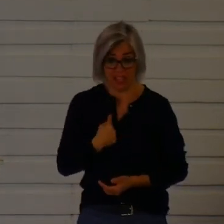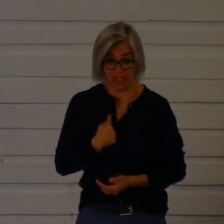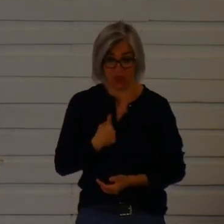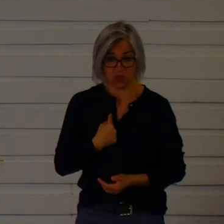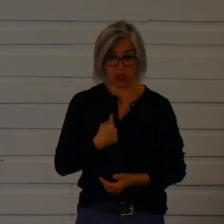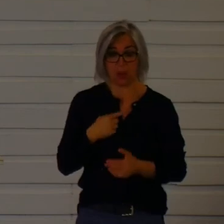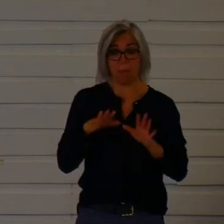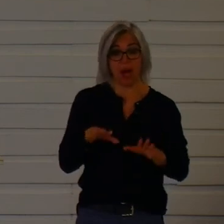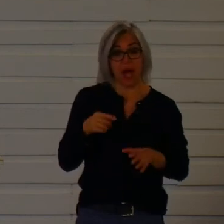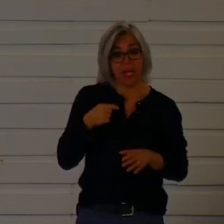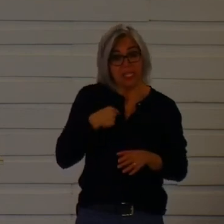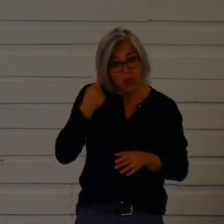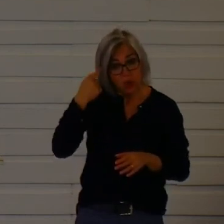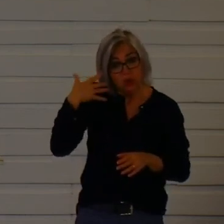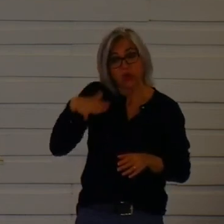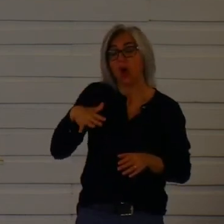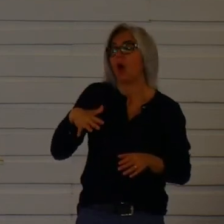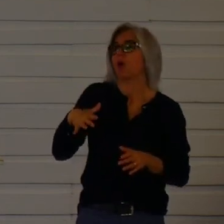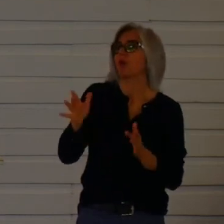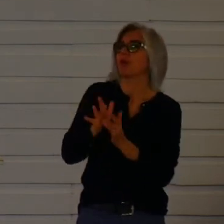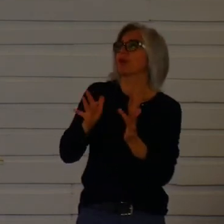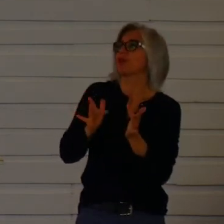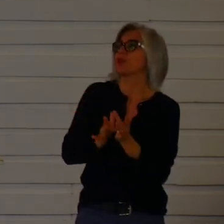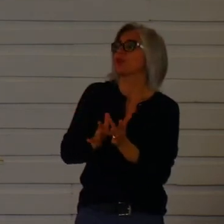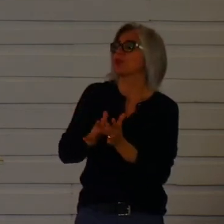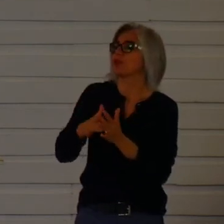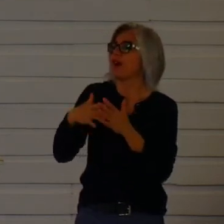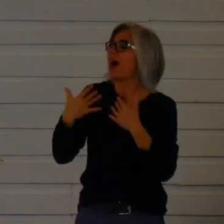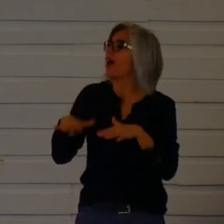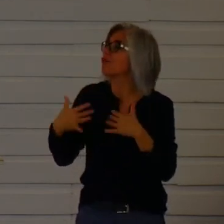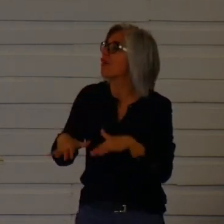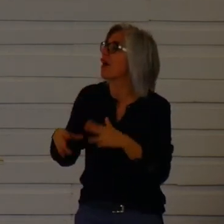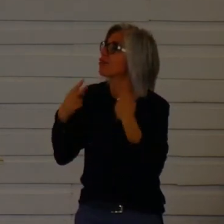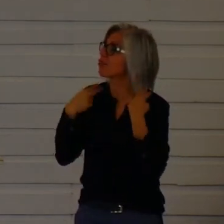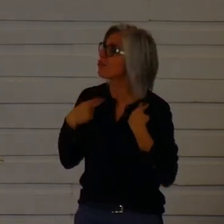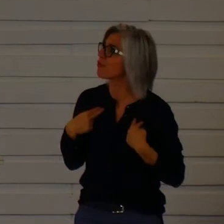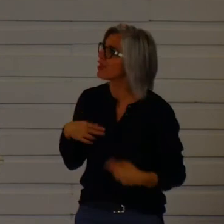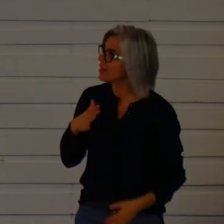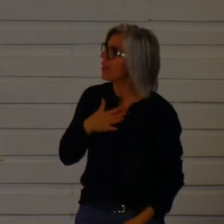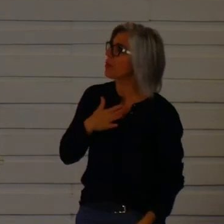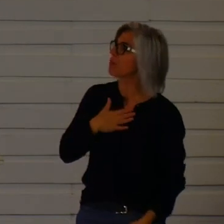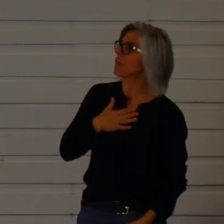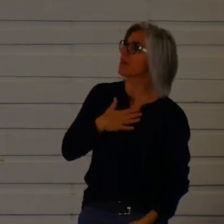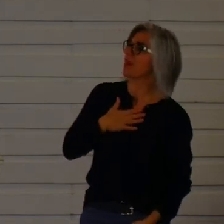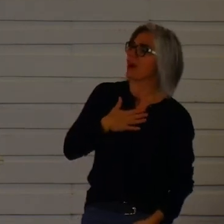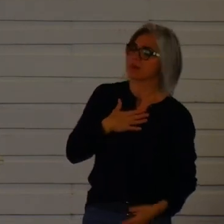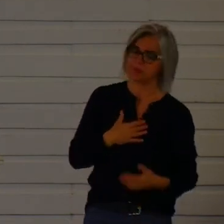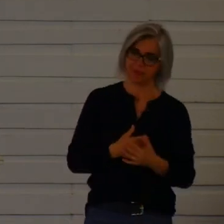so ciò che Cristo ha fatto in me. Siete d'accordo? Gloria a Dio.